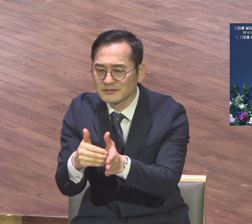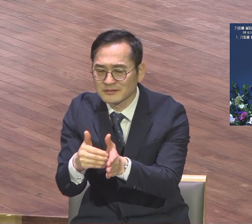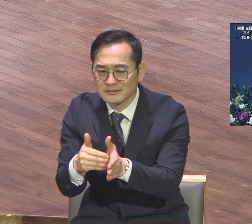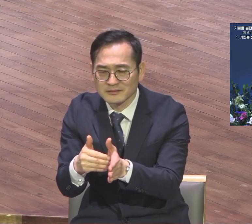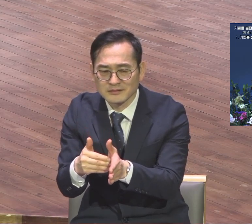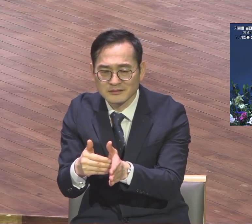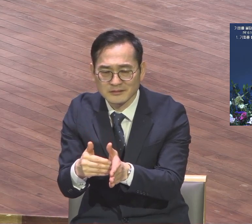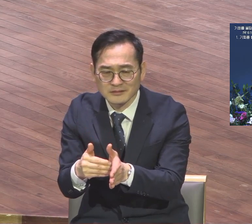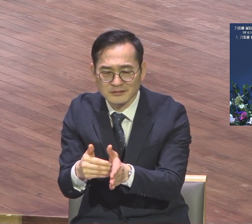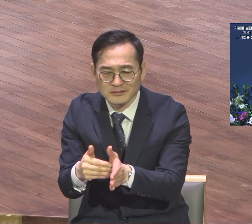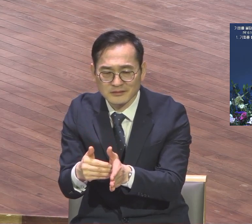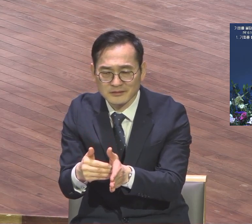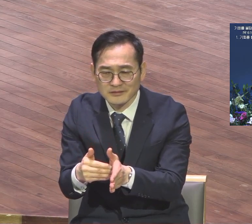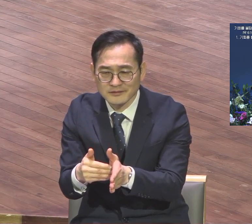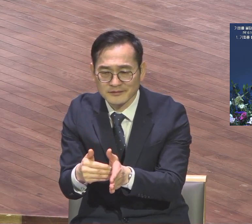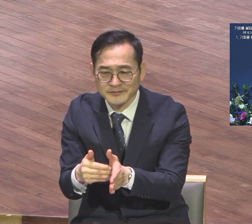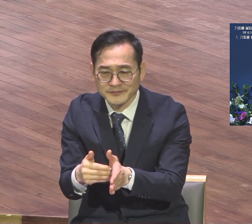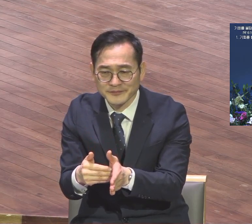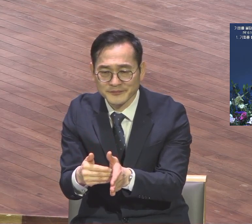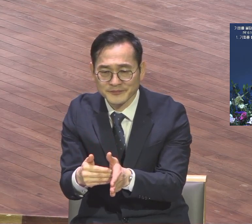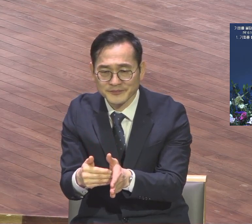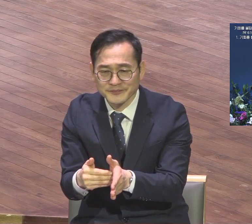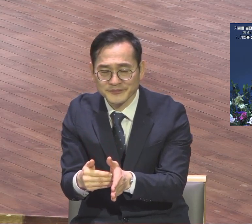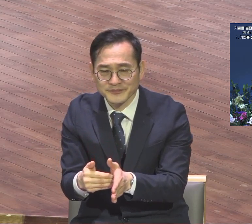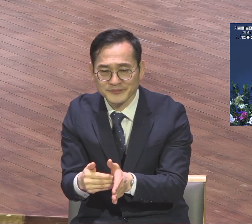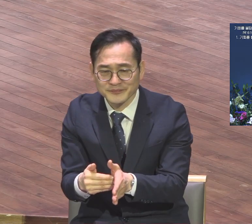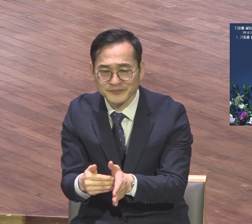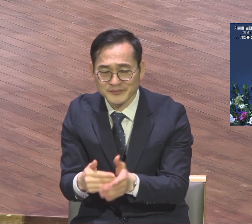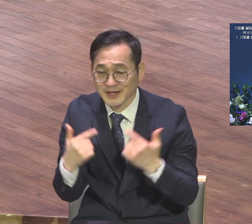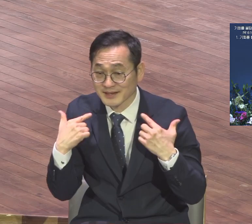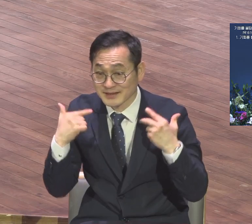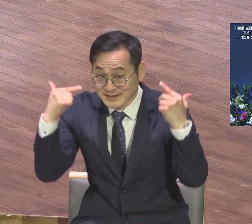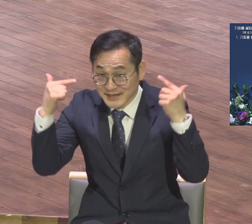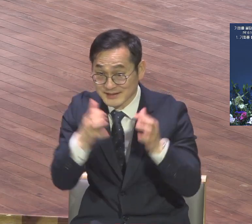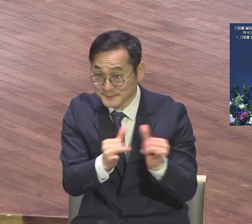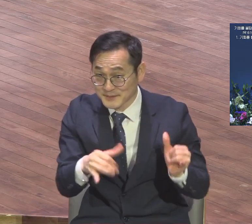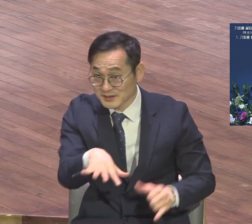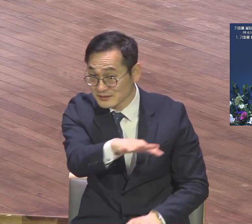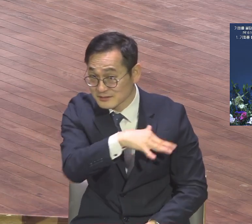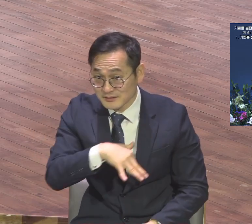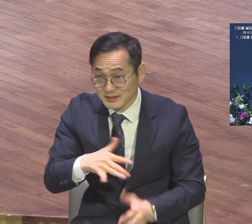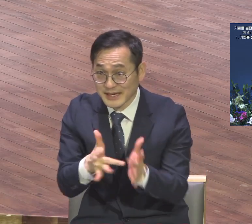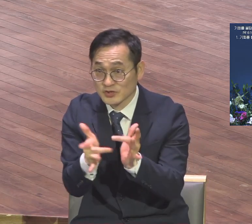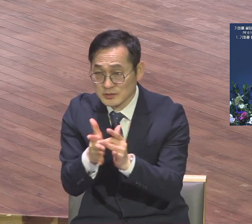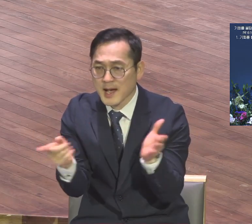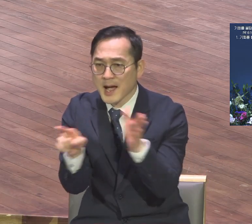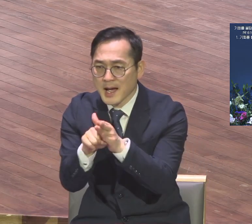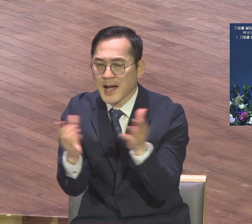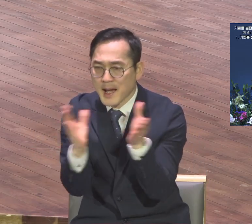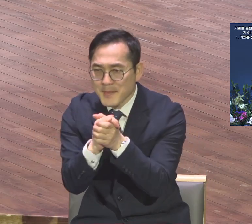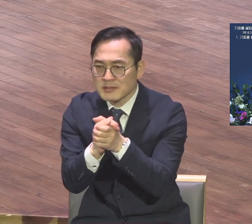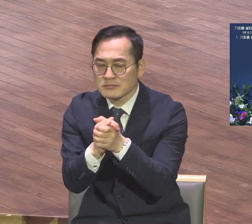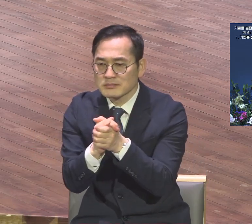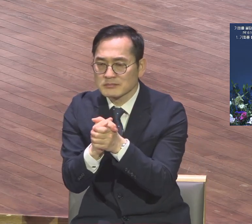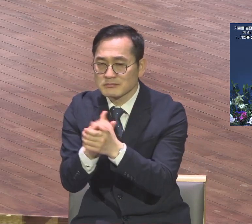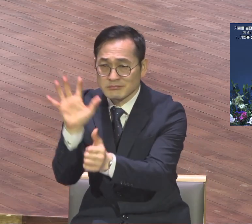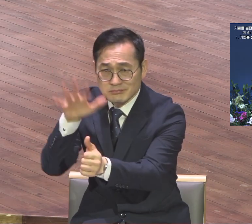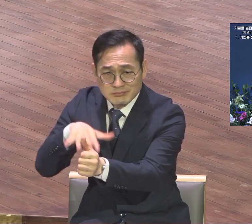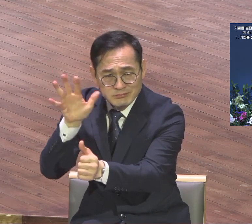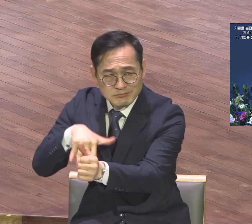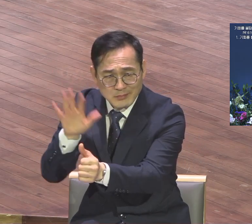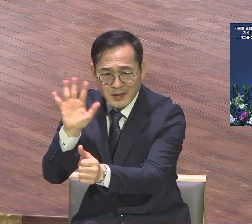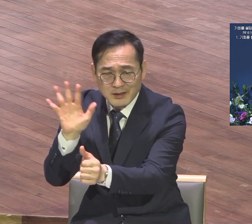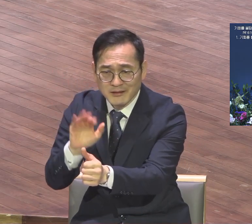못했어요. 호기심. 무엇보다 나사렛 사람들이 예수를 믿는 것이 아니라 오히려 예수를 배척한